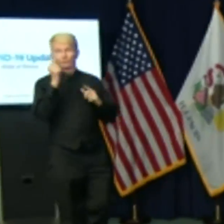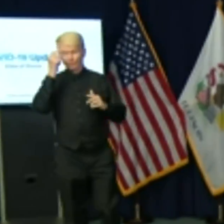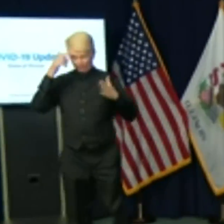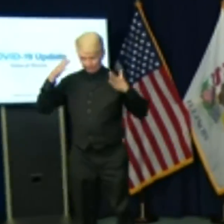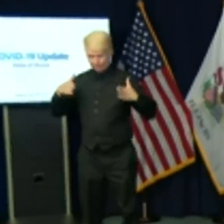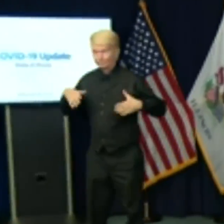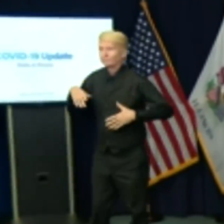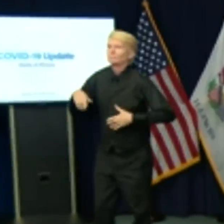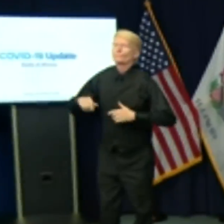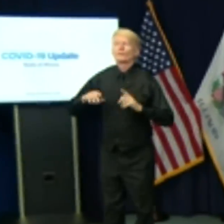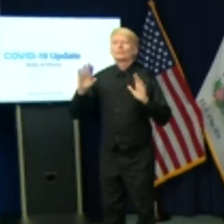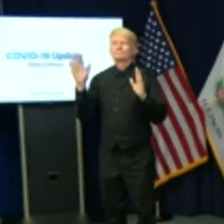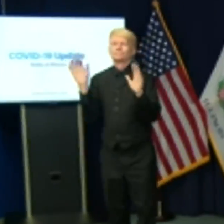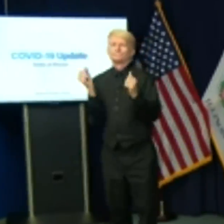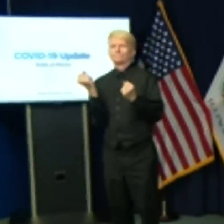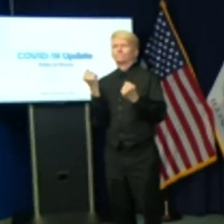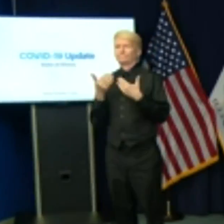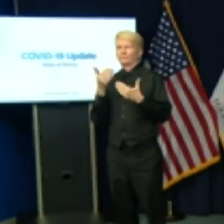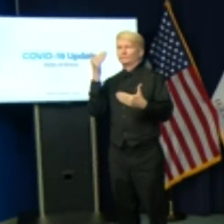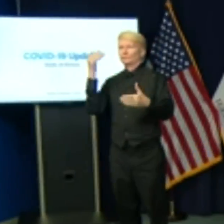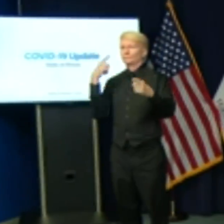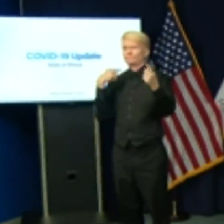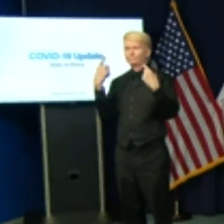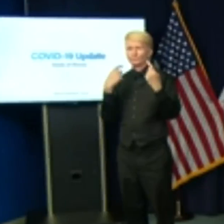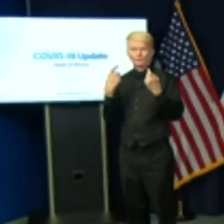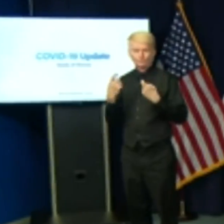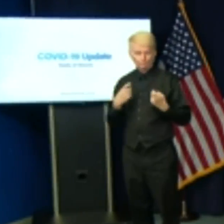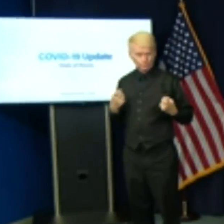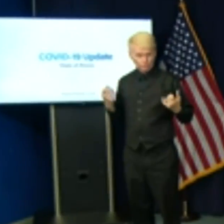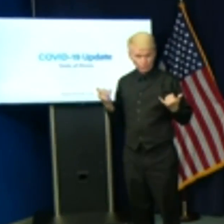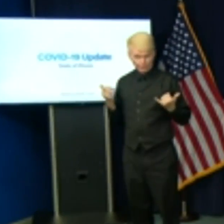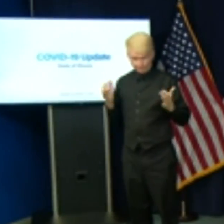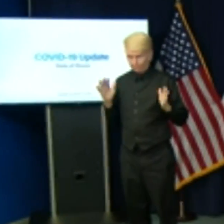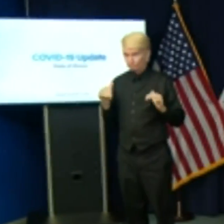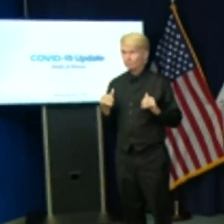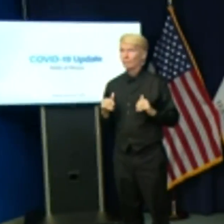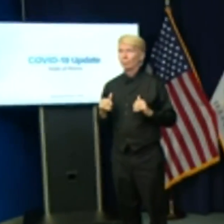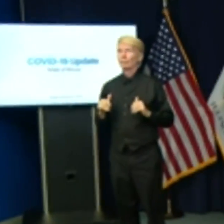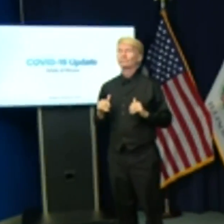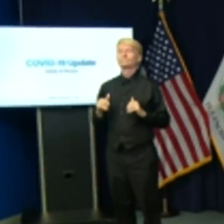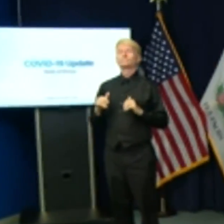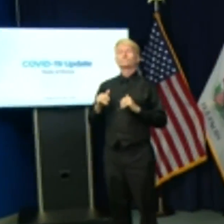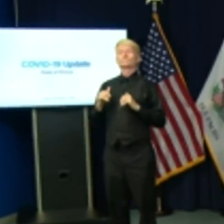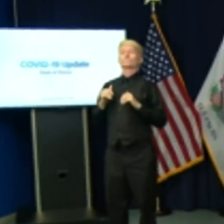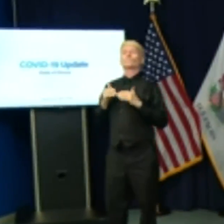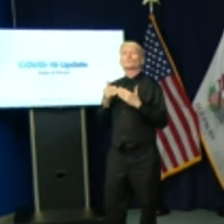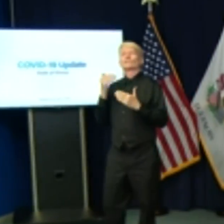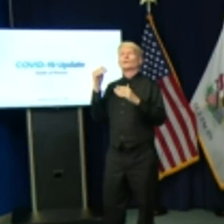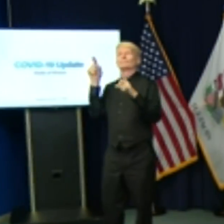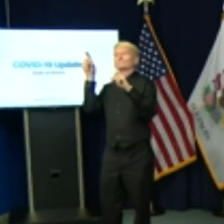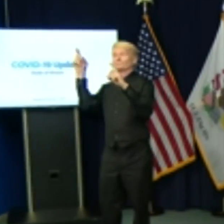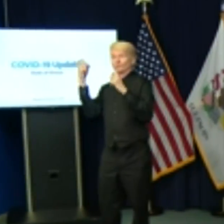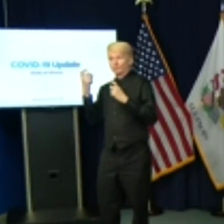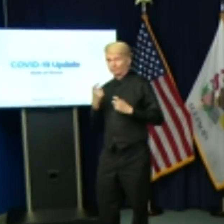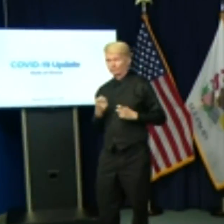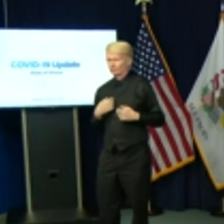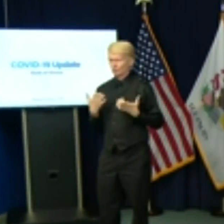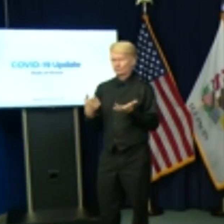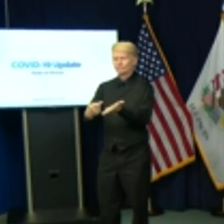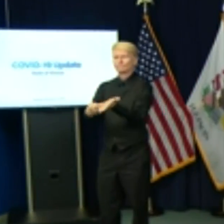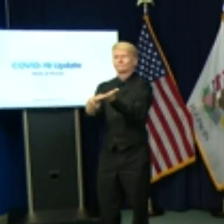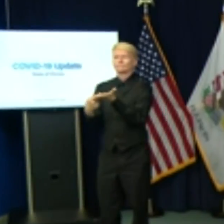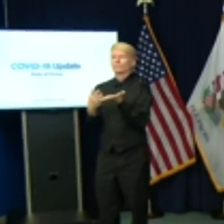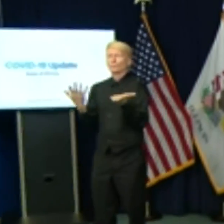Before I take questions today, excuse me, before I take questions today, I want to discuss my personal